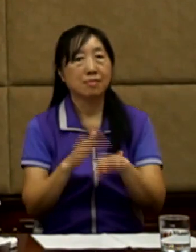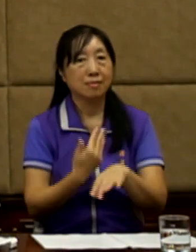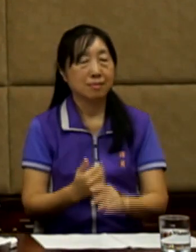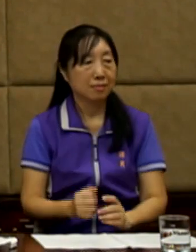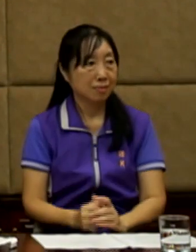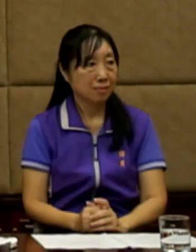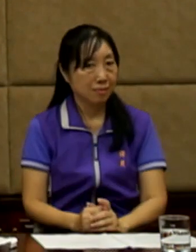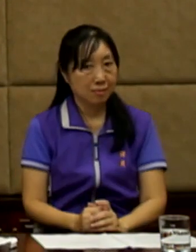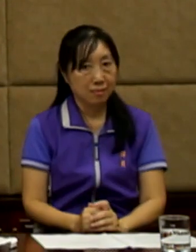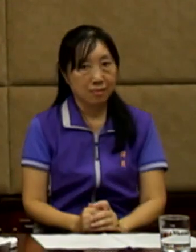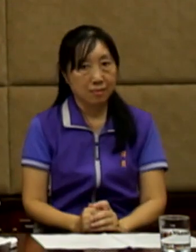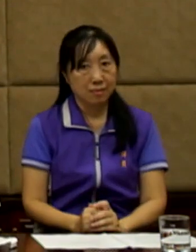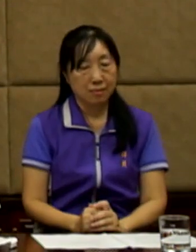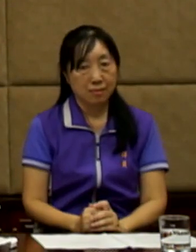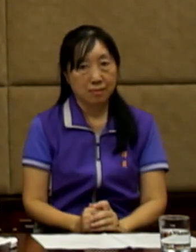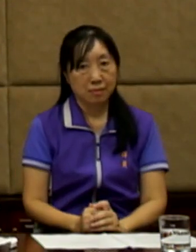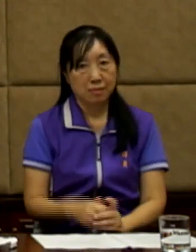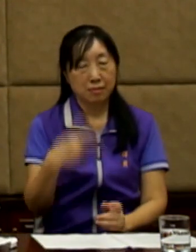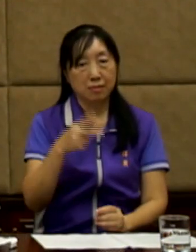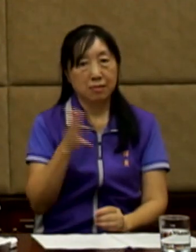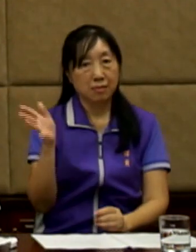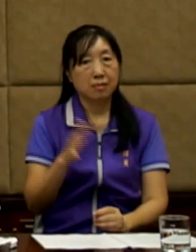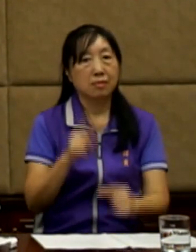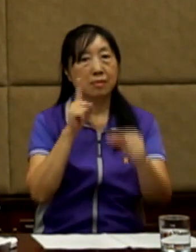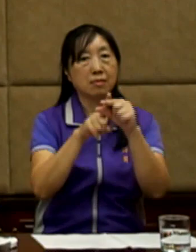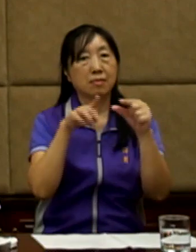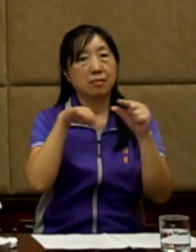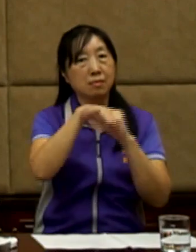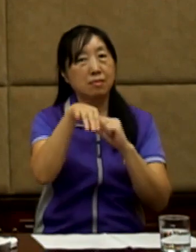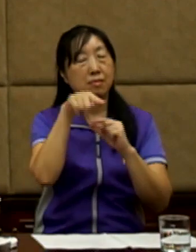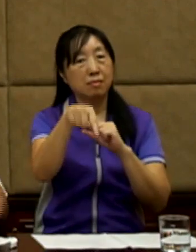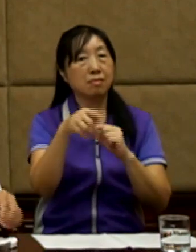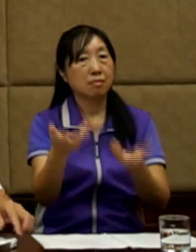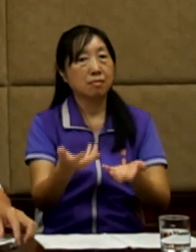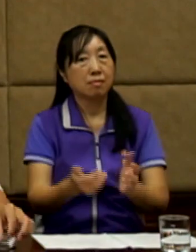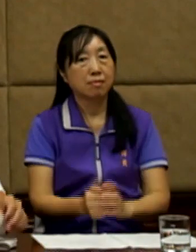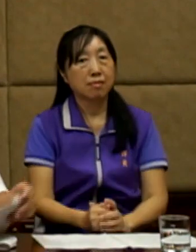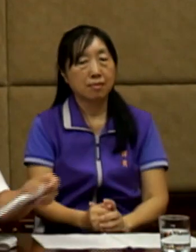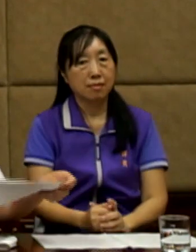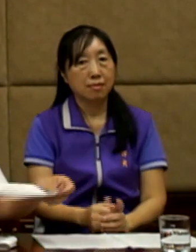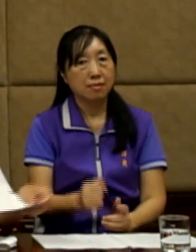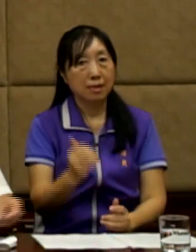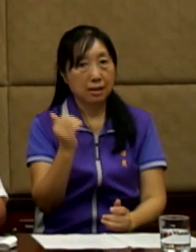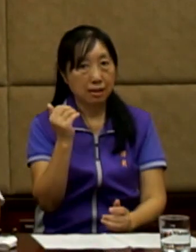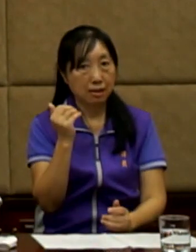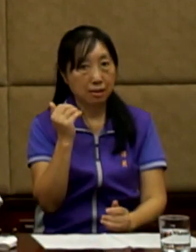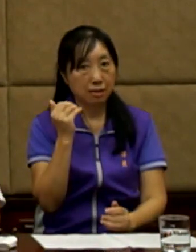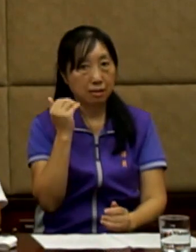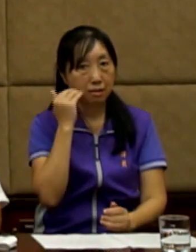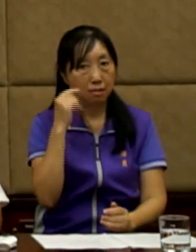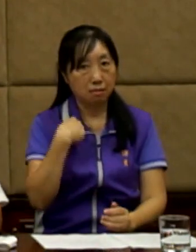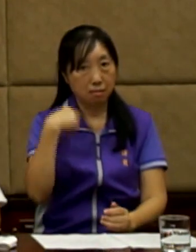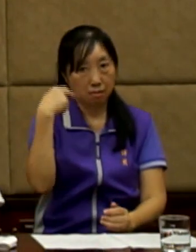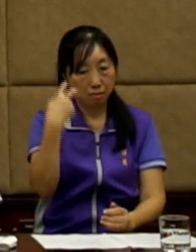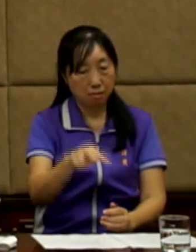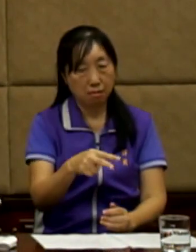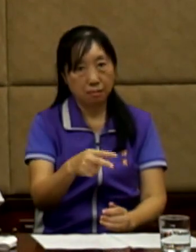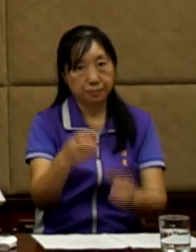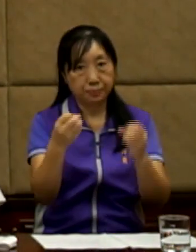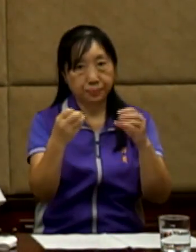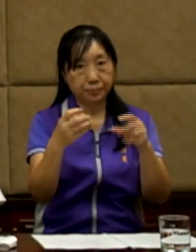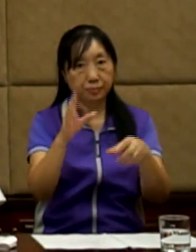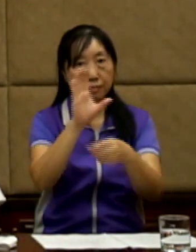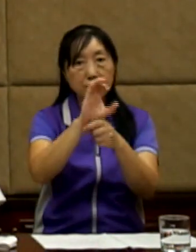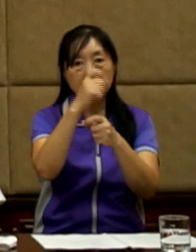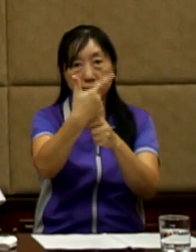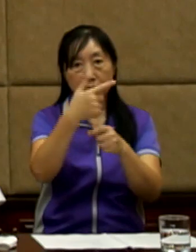对。 另外请教一下，就是关于中广那个案子，这个东西，现在如果说我们要再重新再讨论96年的